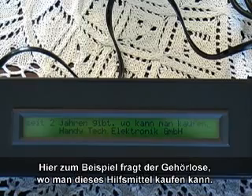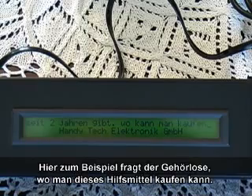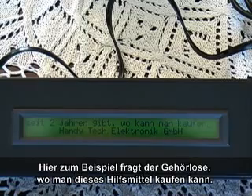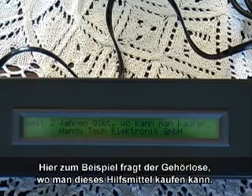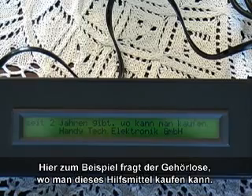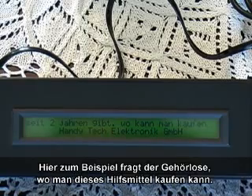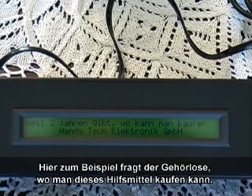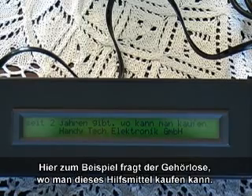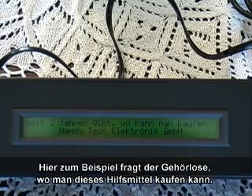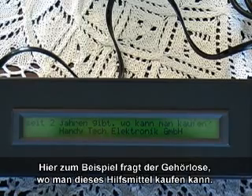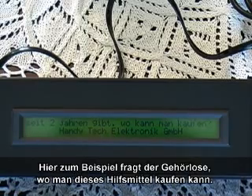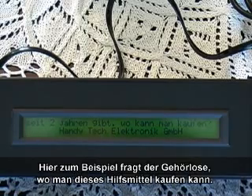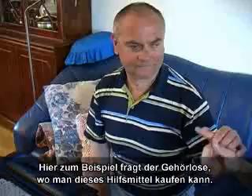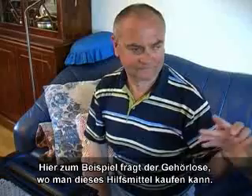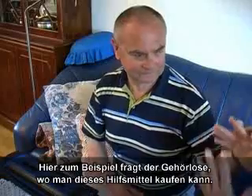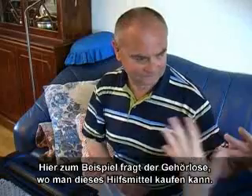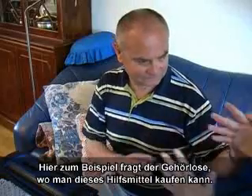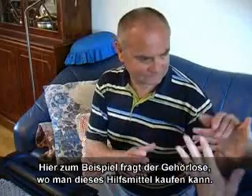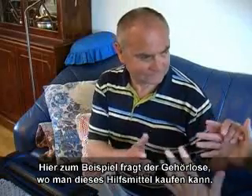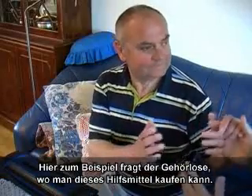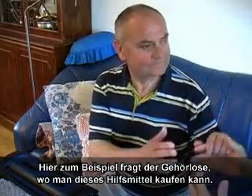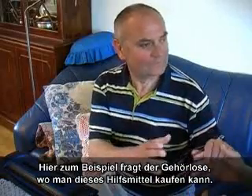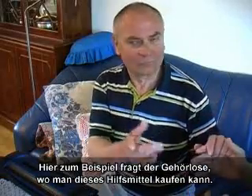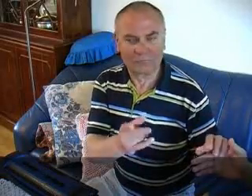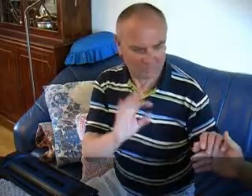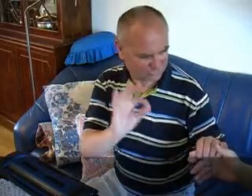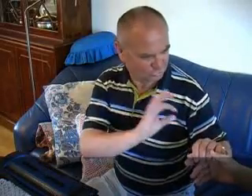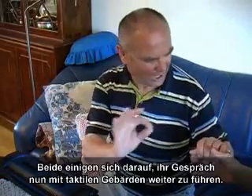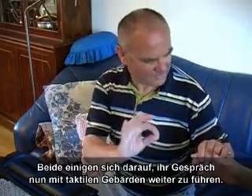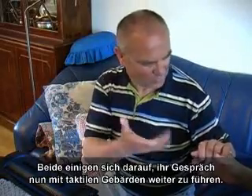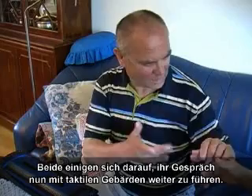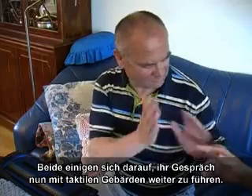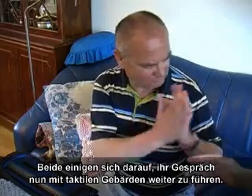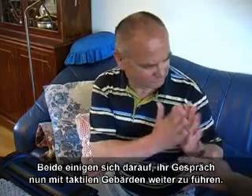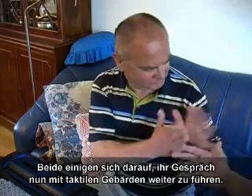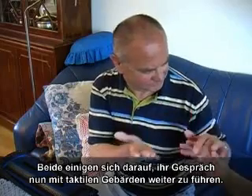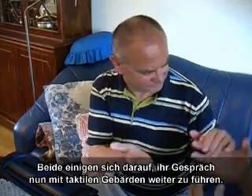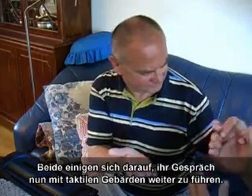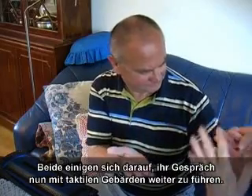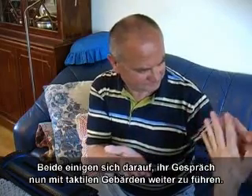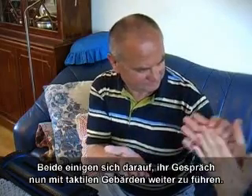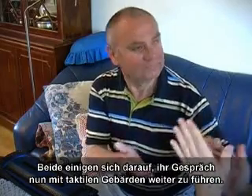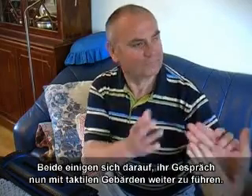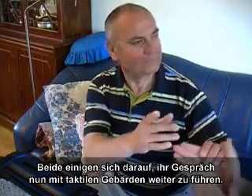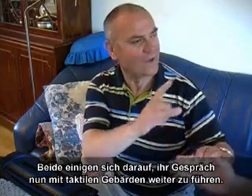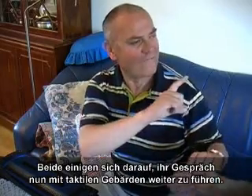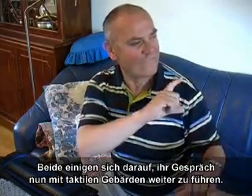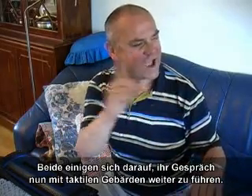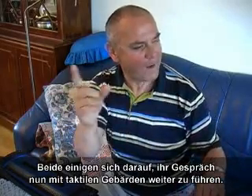Hier zum Beispiel fragt der Gehörlose, wo man dieses Hilfsmittel kaufen kann. Beide einigen sich darauf, ihr Gespräch nun mit taktilen